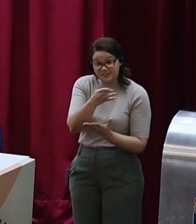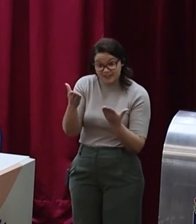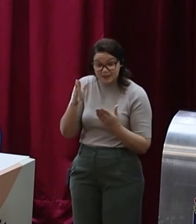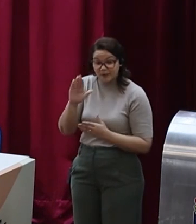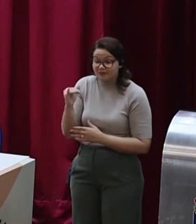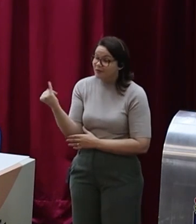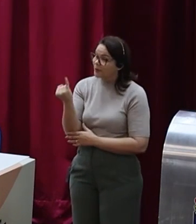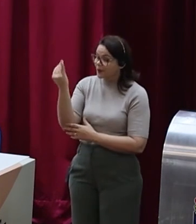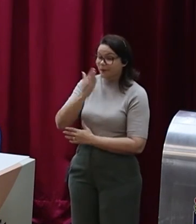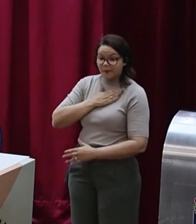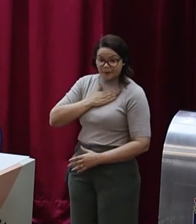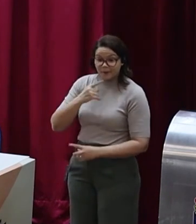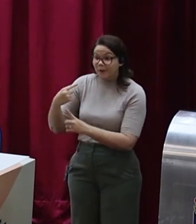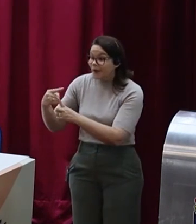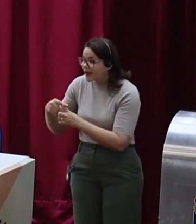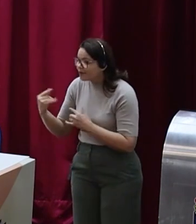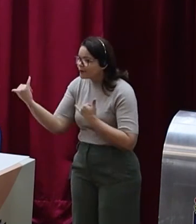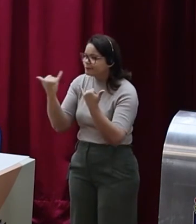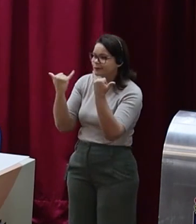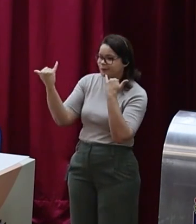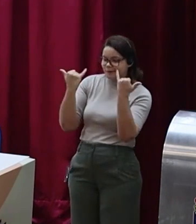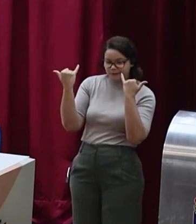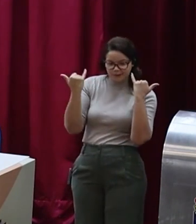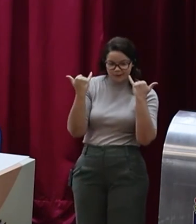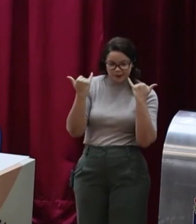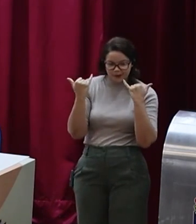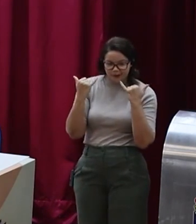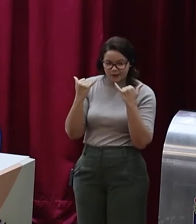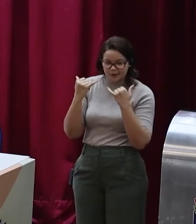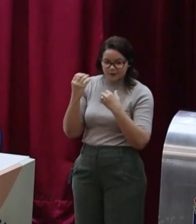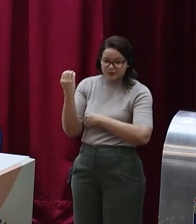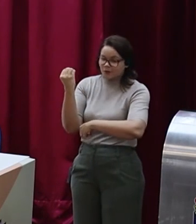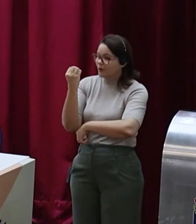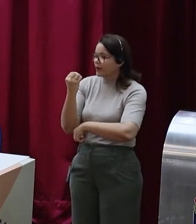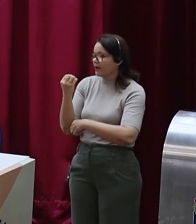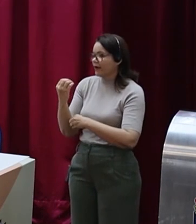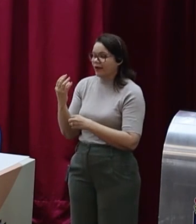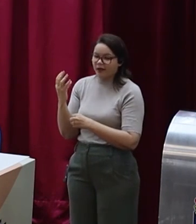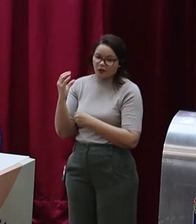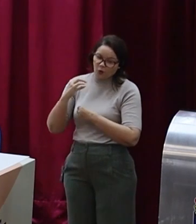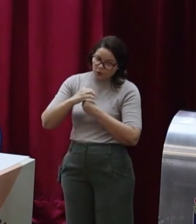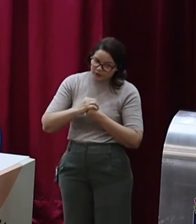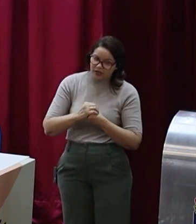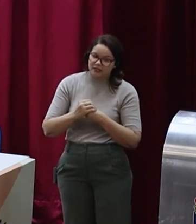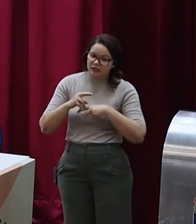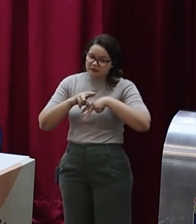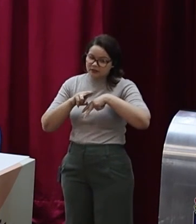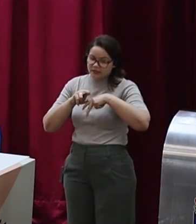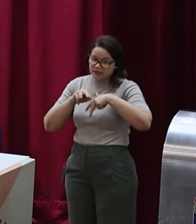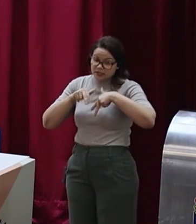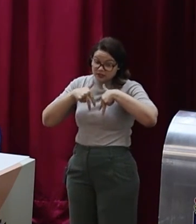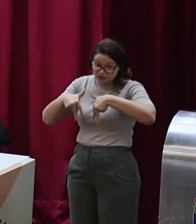muito importante para mim, porque eu venho ouvindo sobre colonialidade de gênero ontem, sobre como